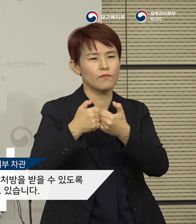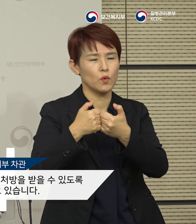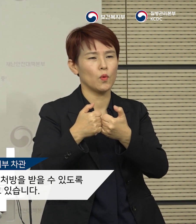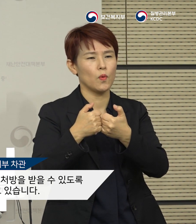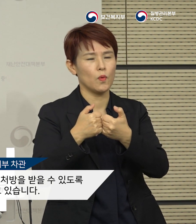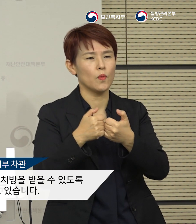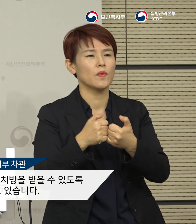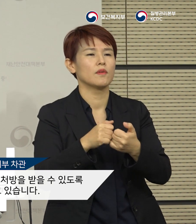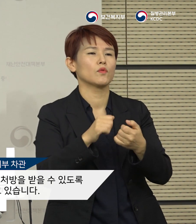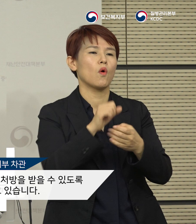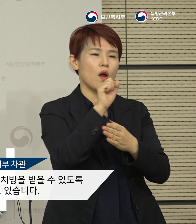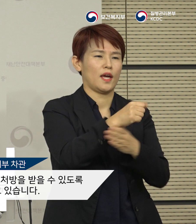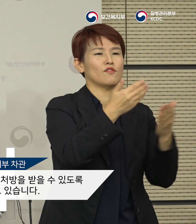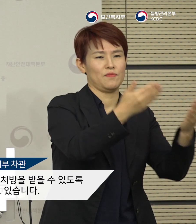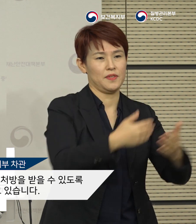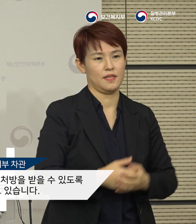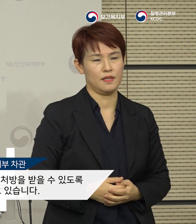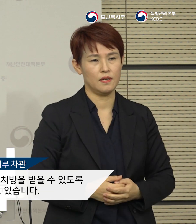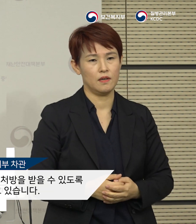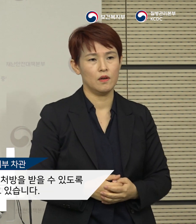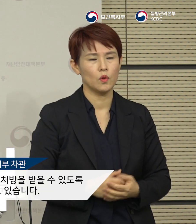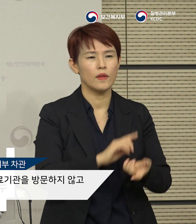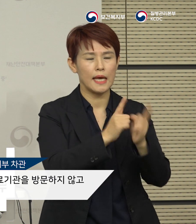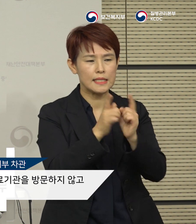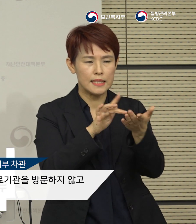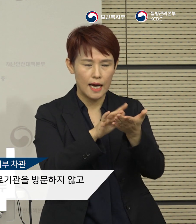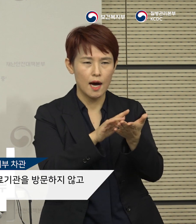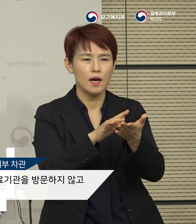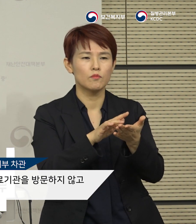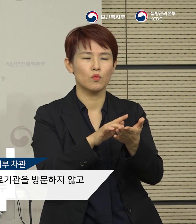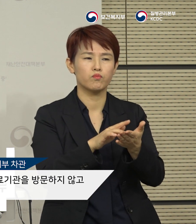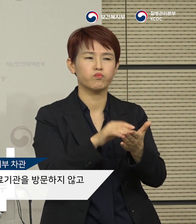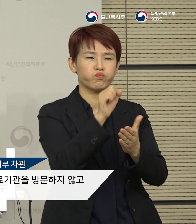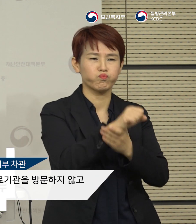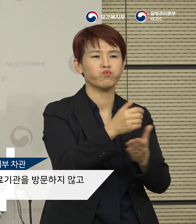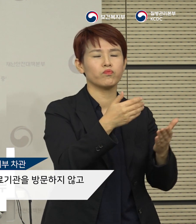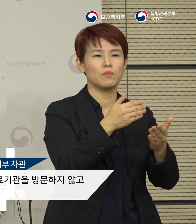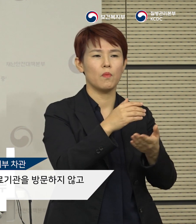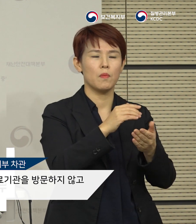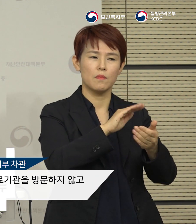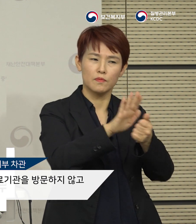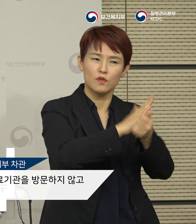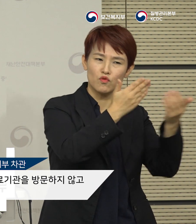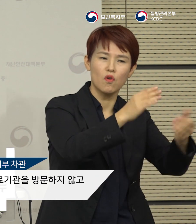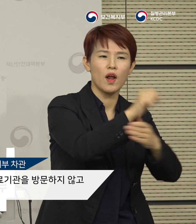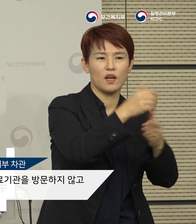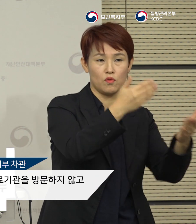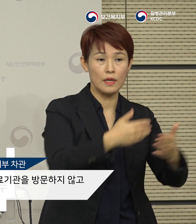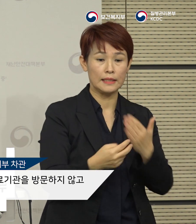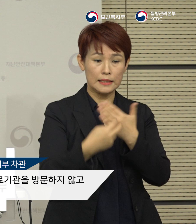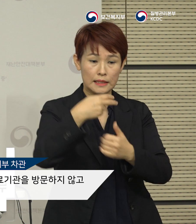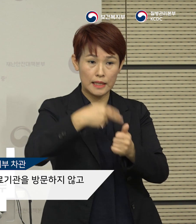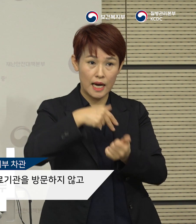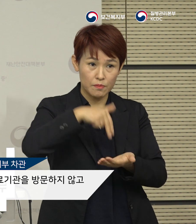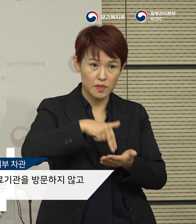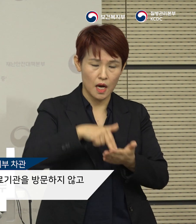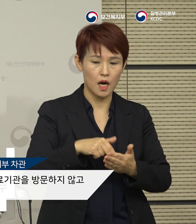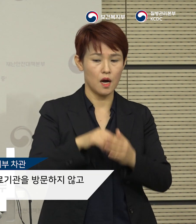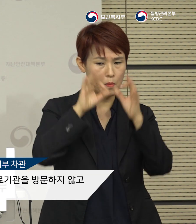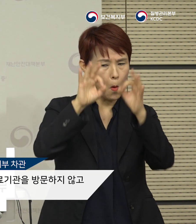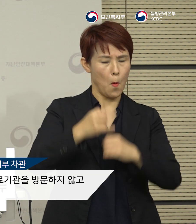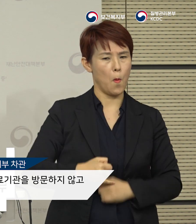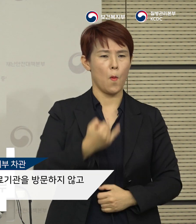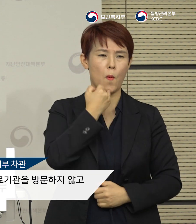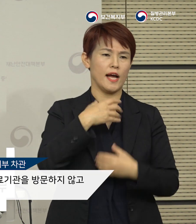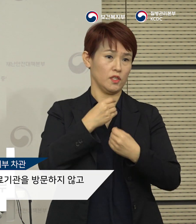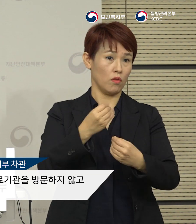처방과 대리 처방을 허용하고 있습니다. 의사가 판단하여 안전하다고 인정할 경우에는 의료기관을 방문하지